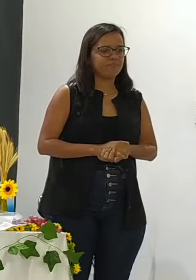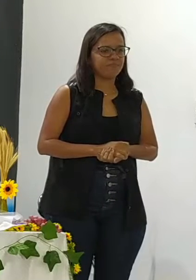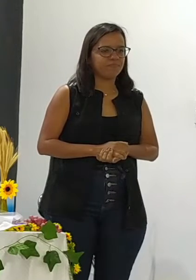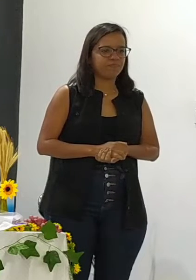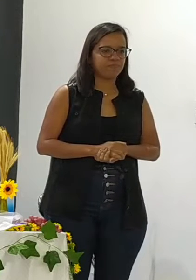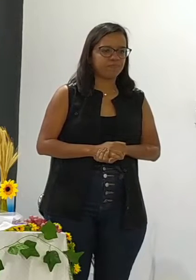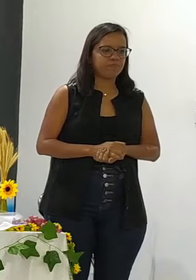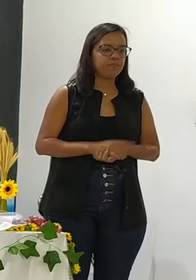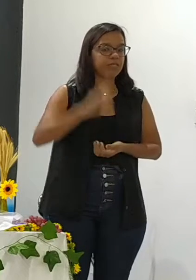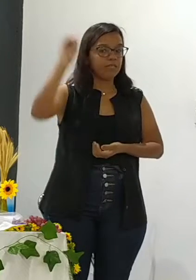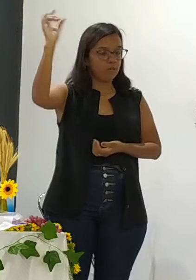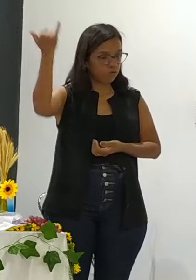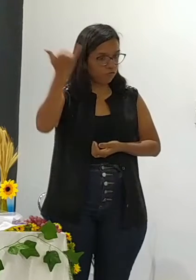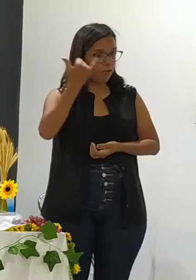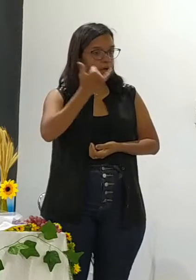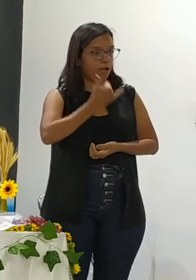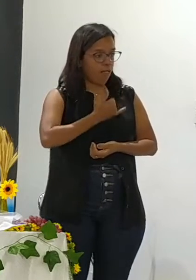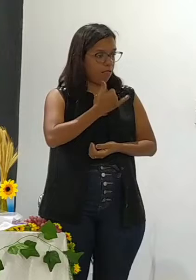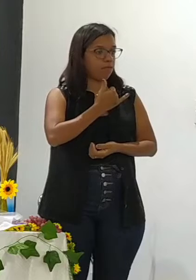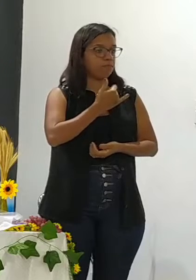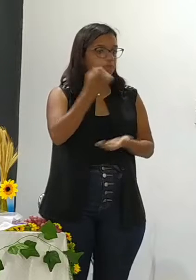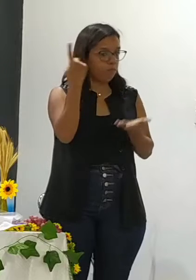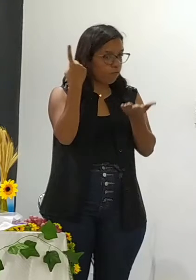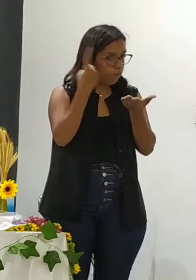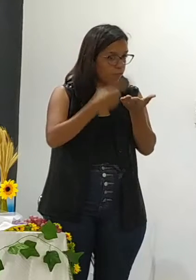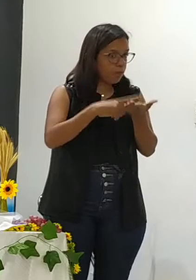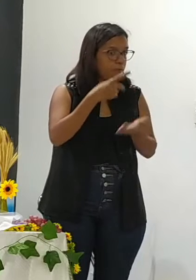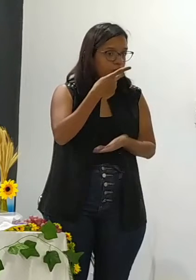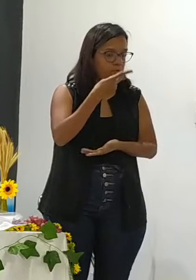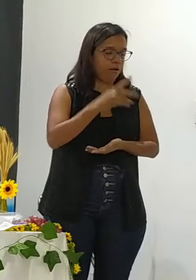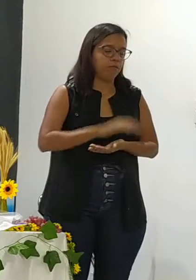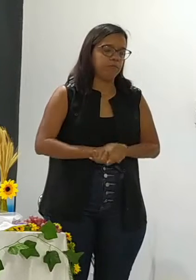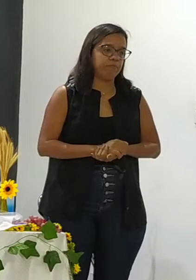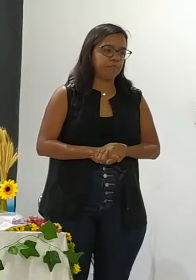Deus, Ele fala e Ele confirma aquilo que Ele fala.